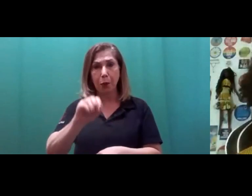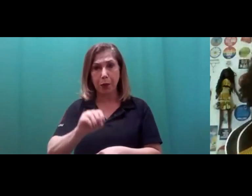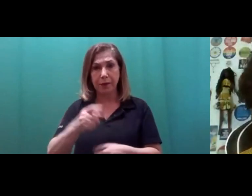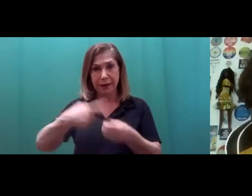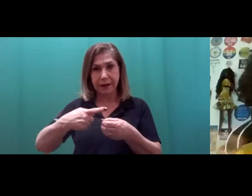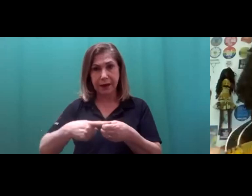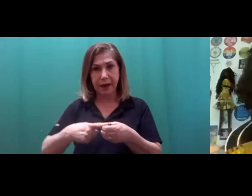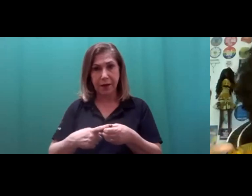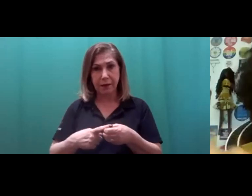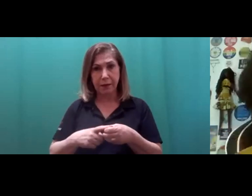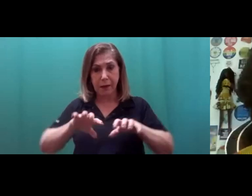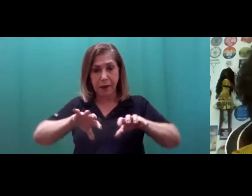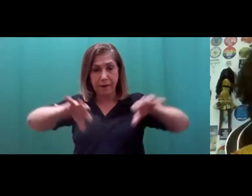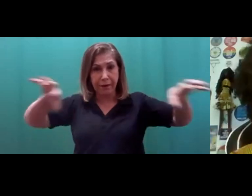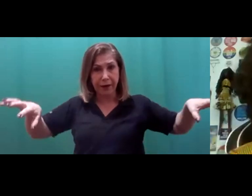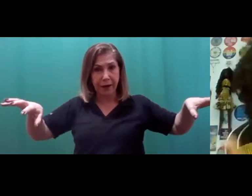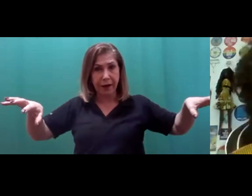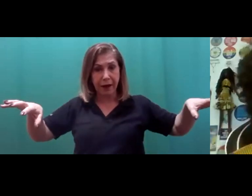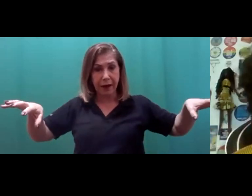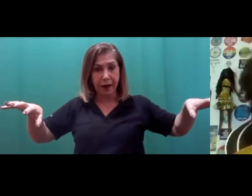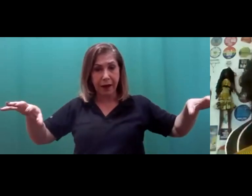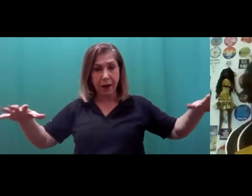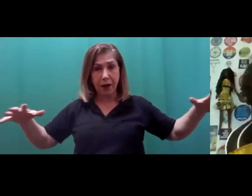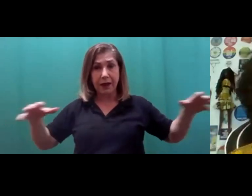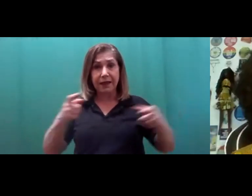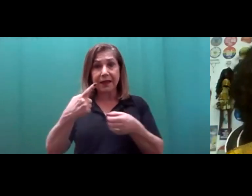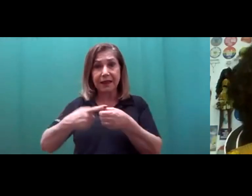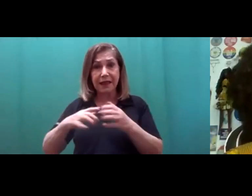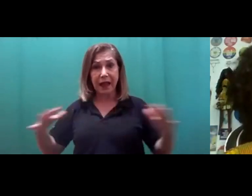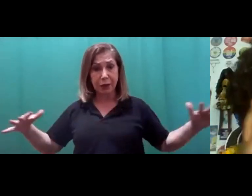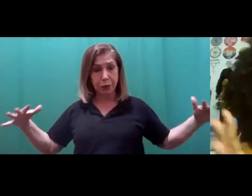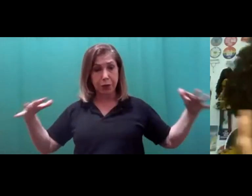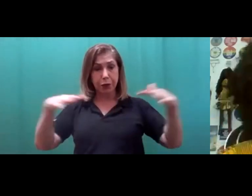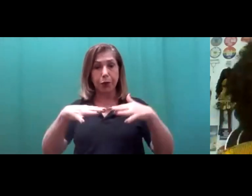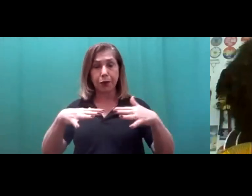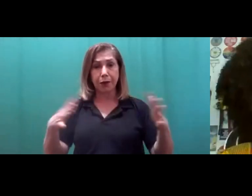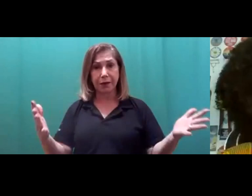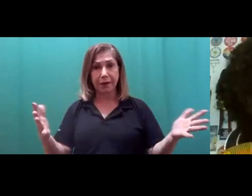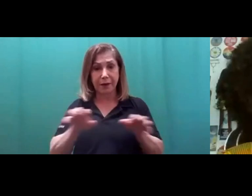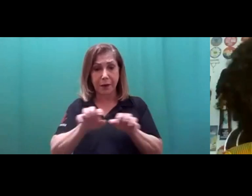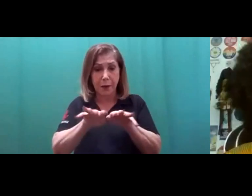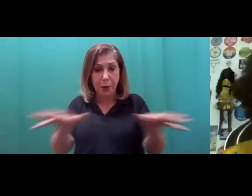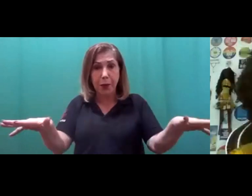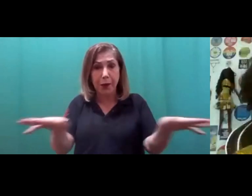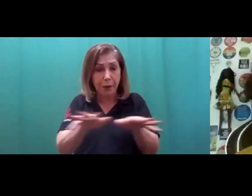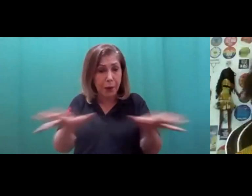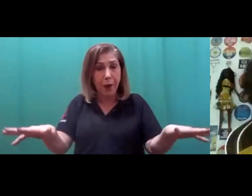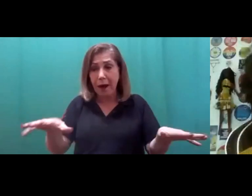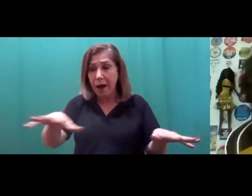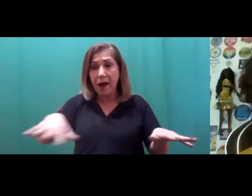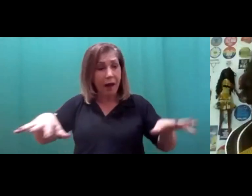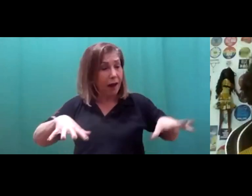eram quilombos que a cidade engoliu. Esse povo não tem mais terra para produzir. Por que que o quilombo não tem mais terra para produzir? Porque não